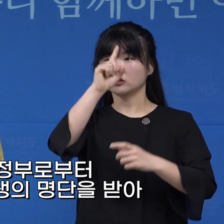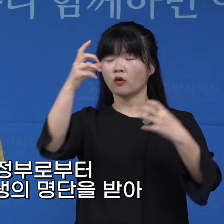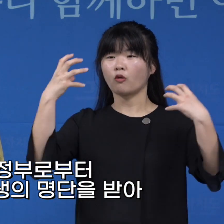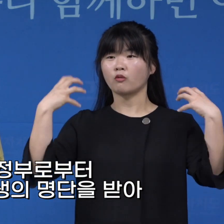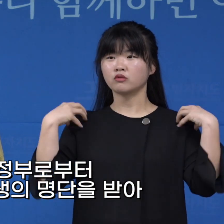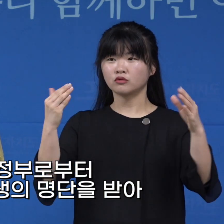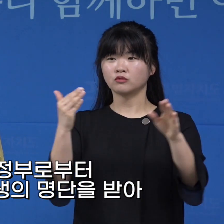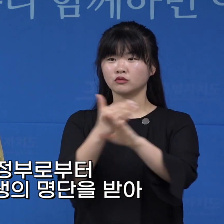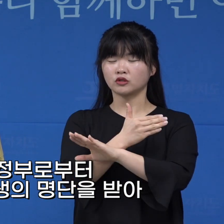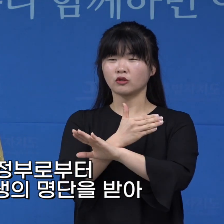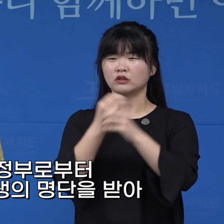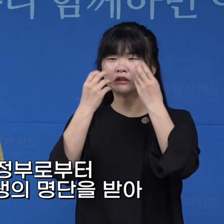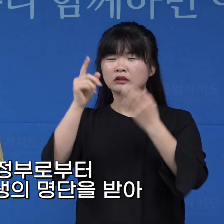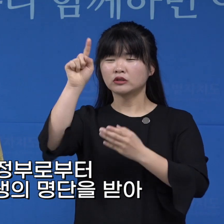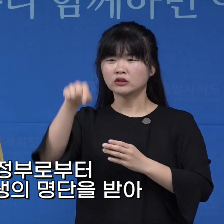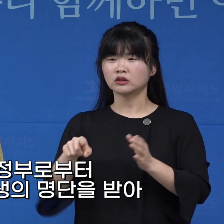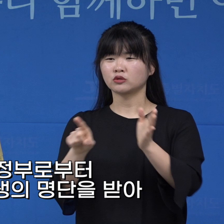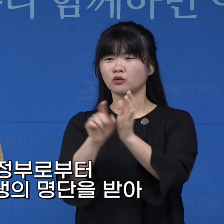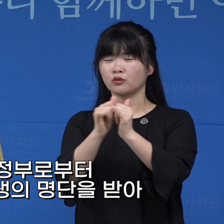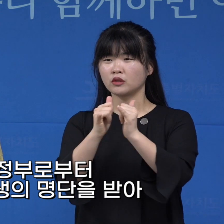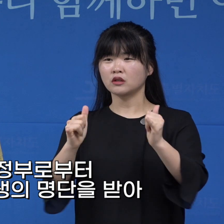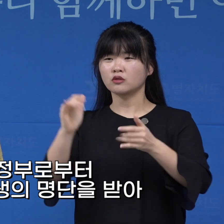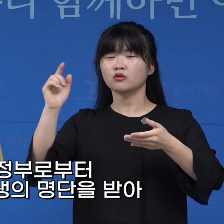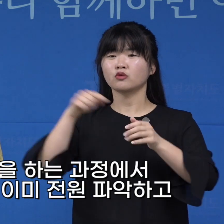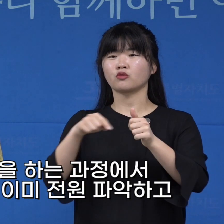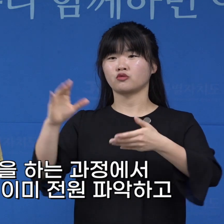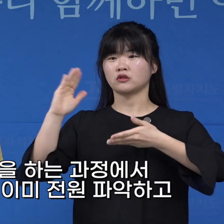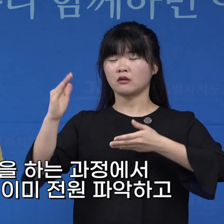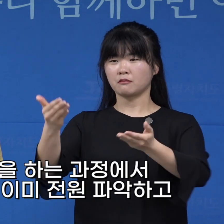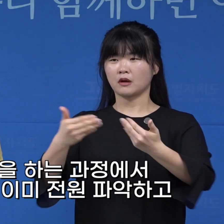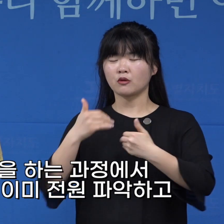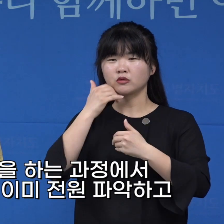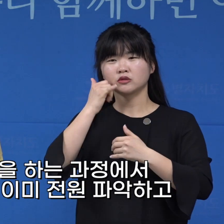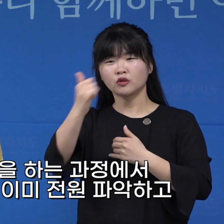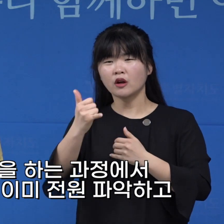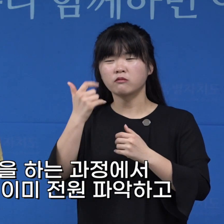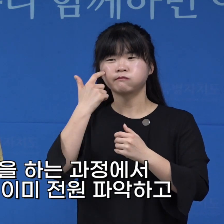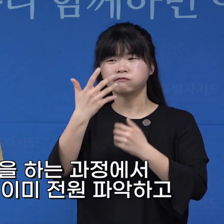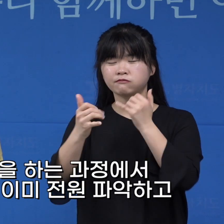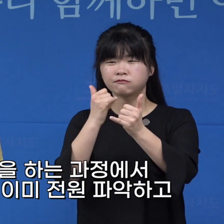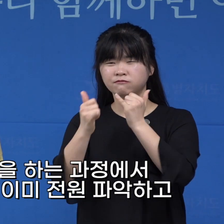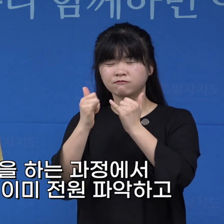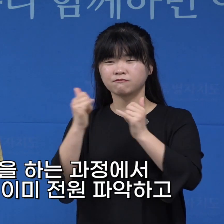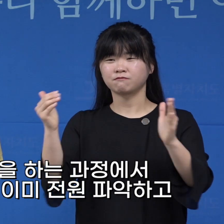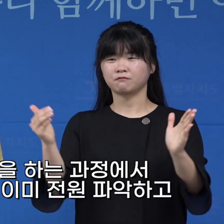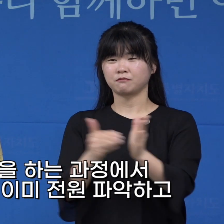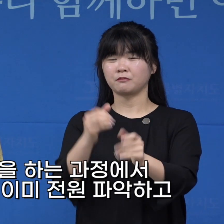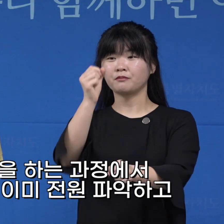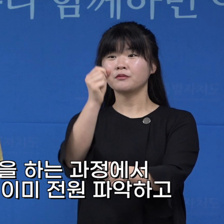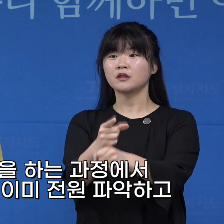중앙정부로부터 신천지 교인과 교육생의 명단을 받아 전화 문진과 모니터링을 하는 과정에서